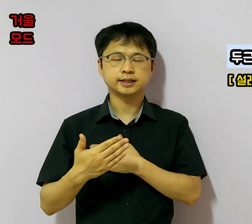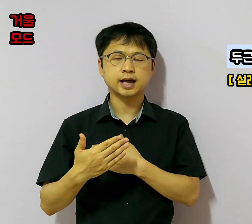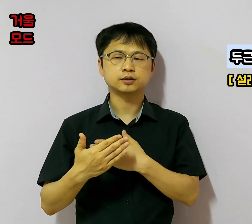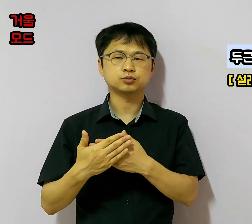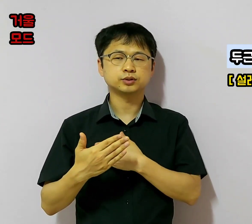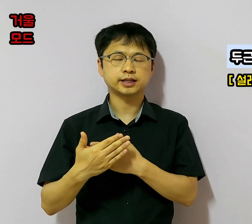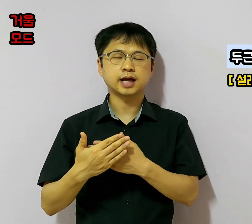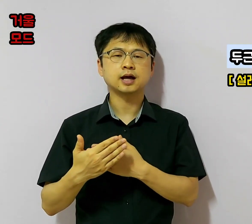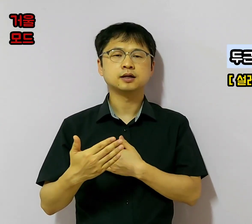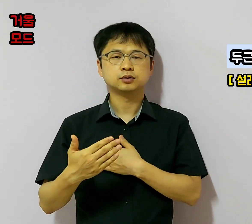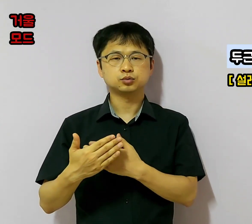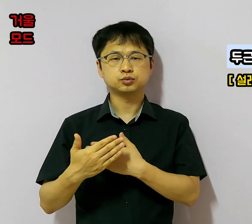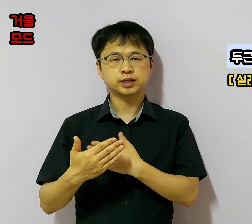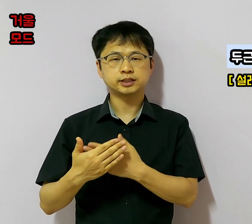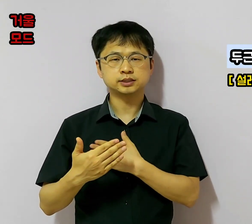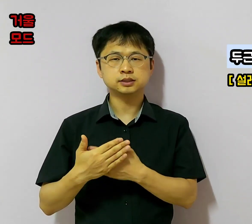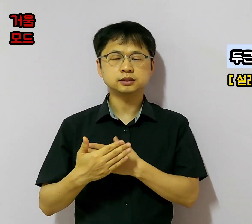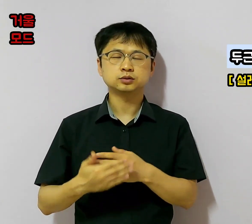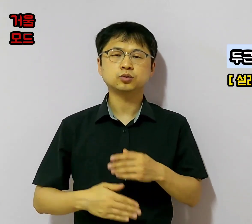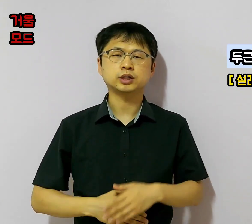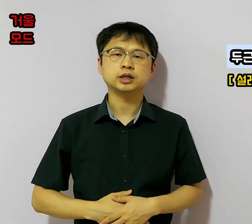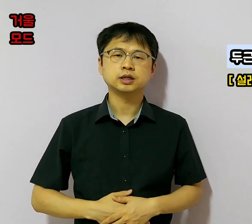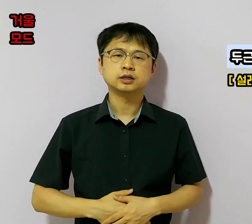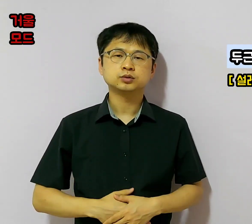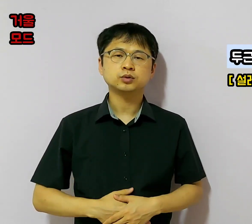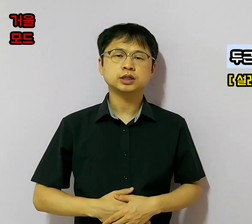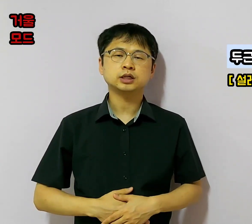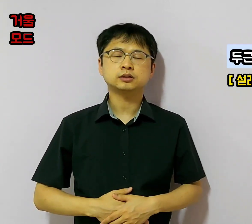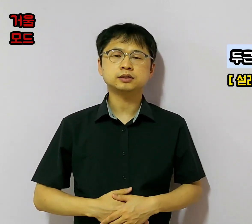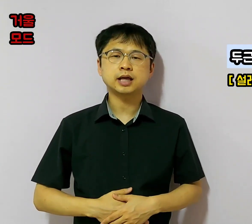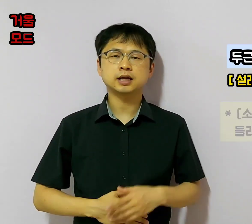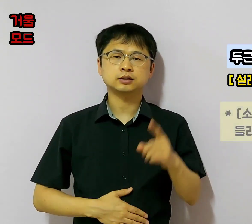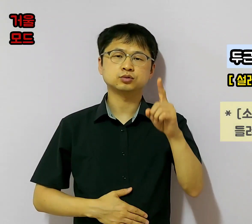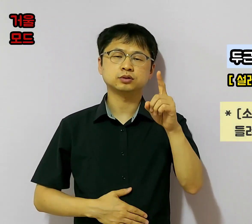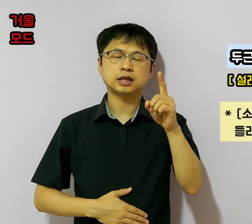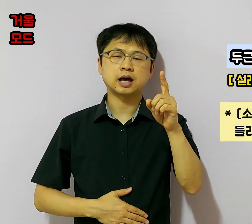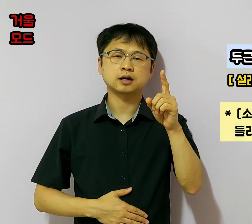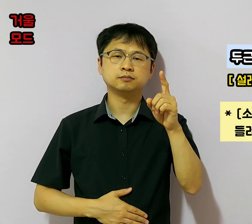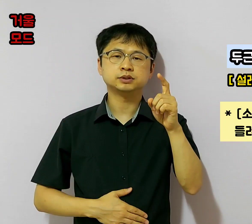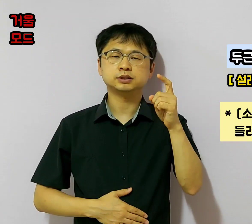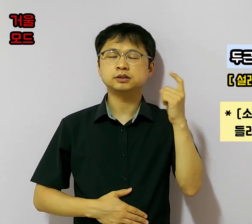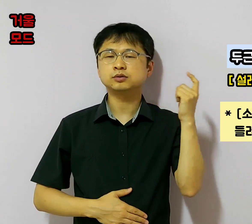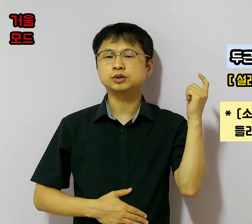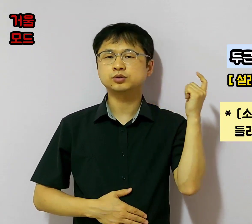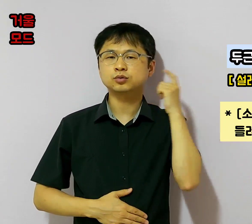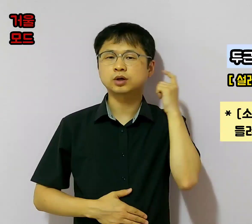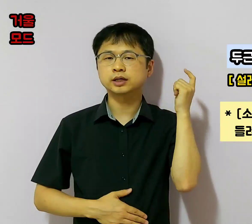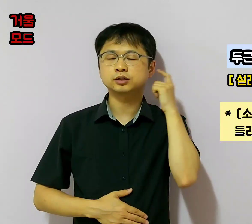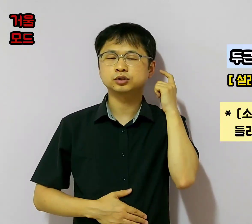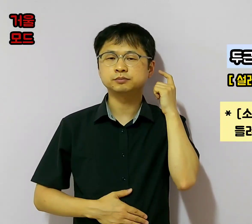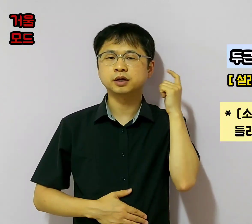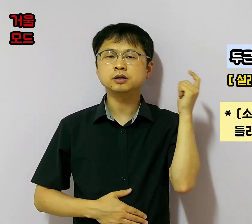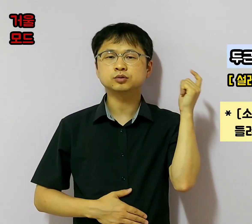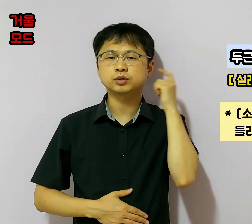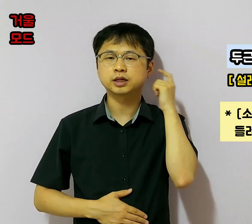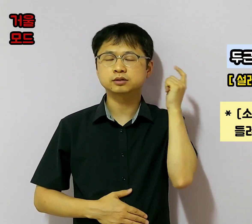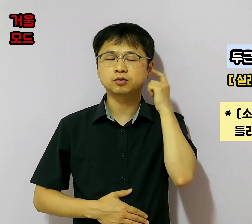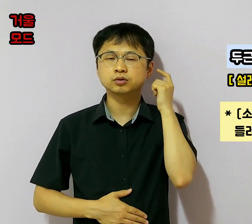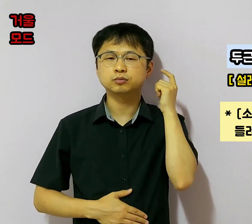설레다, 두근대다, 두근대는 소리 듣다라는 수어는 다 검지를 귀 쪽으로 가리켜 주시면 소리가 들어오는